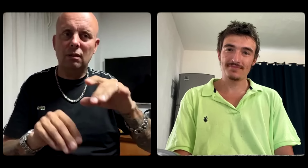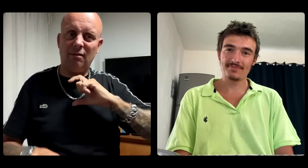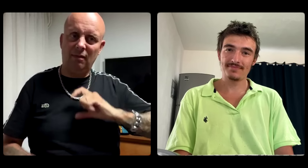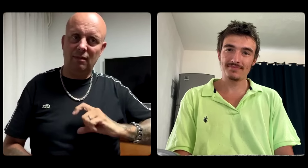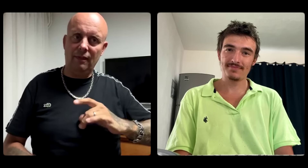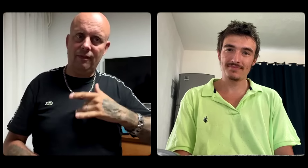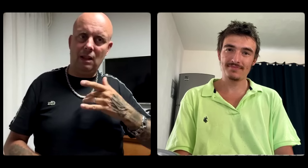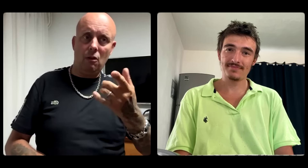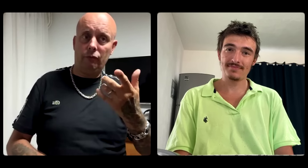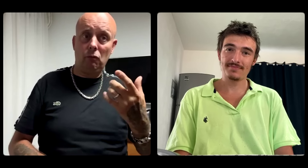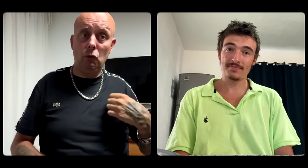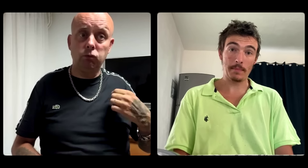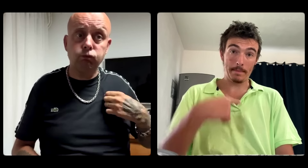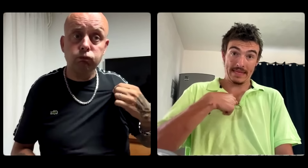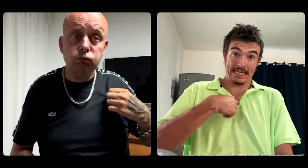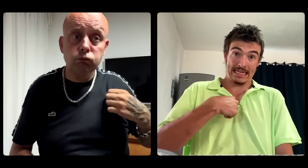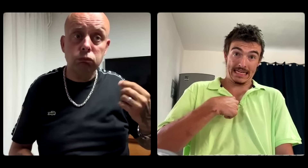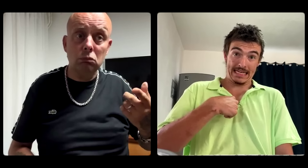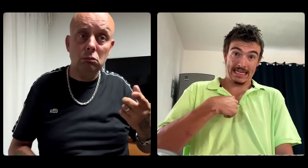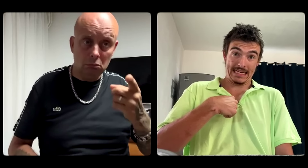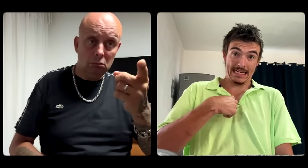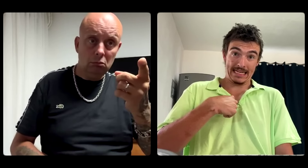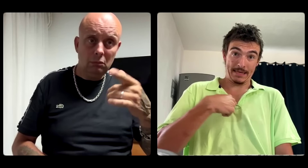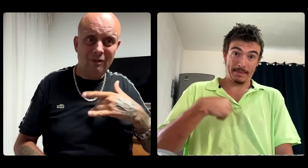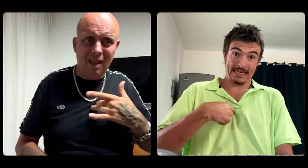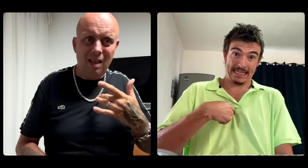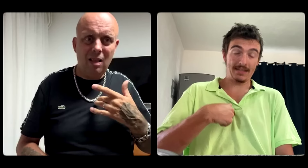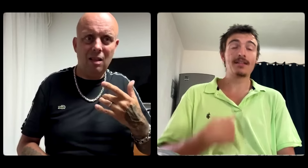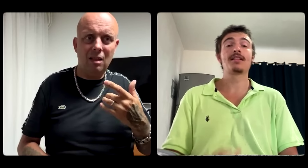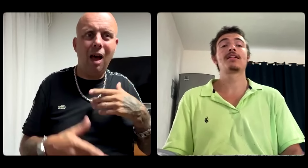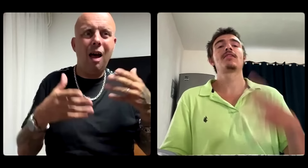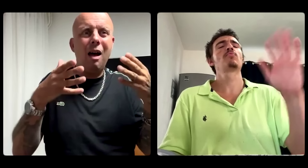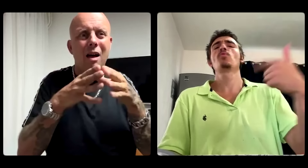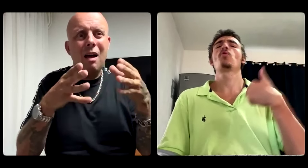Een half jaartje terug.